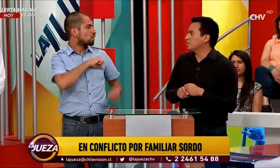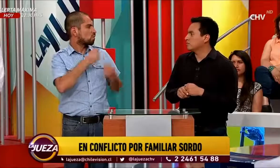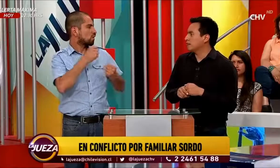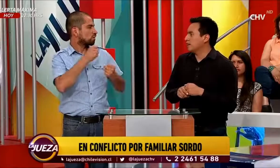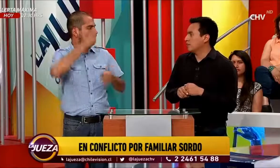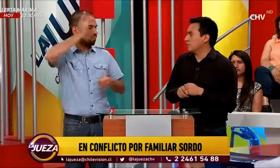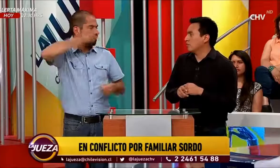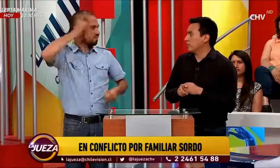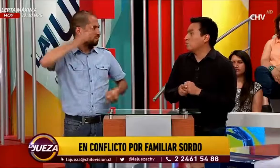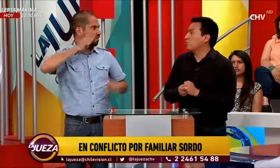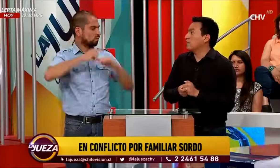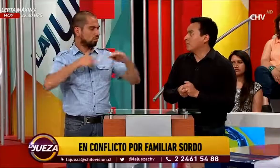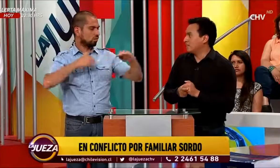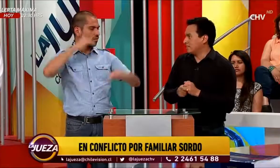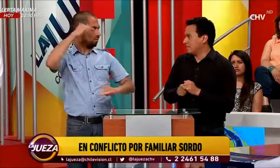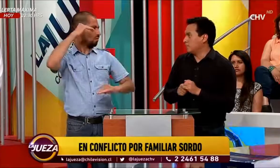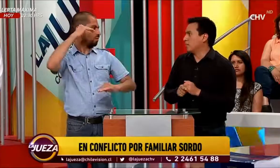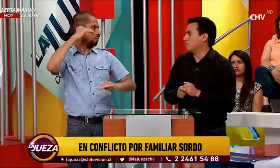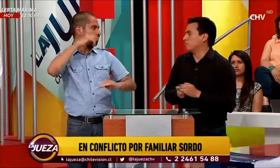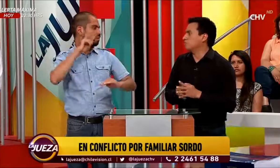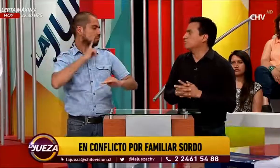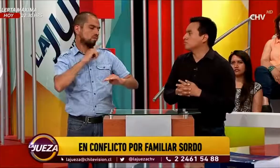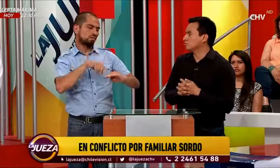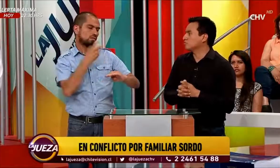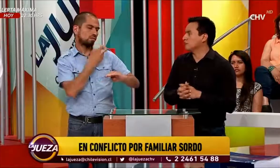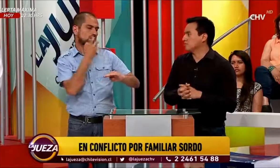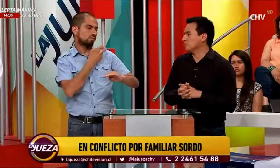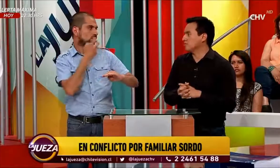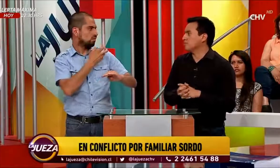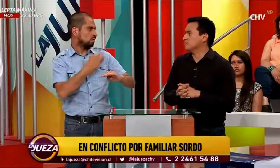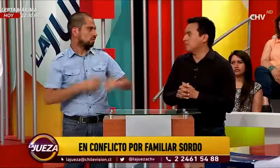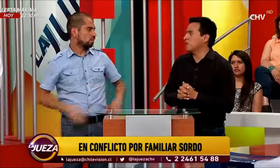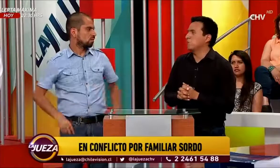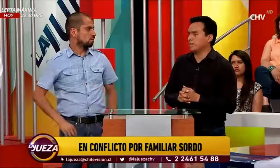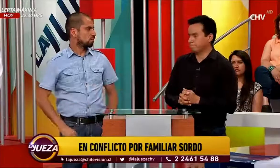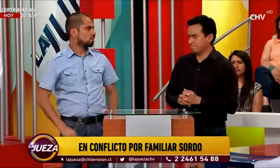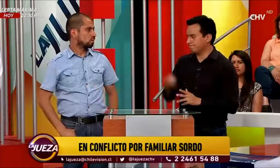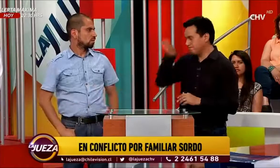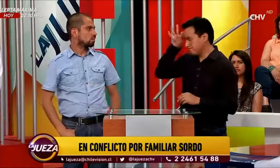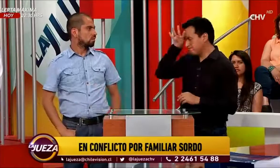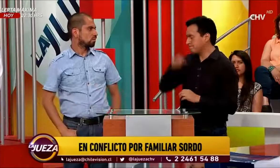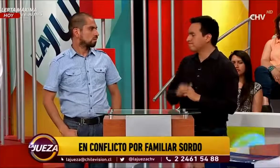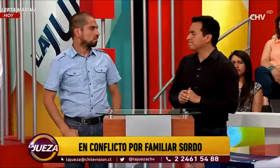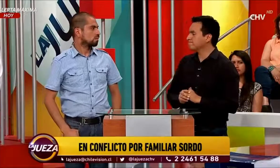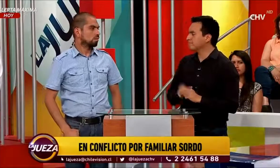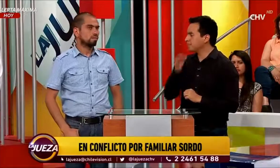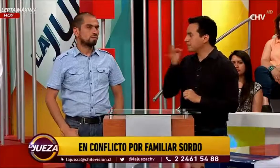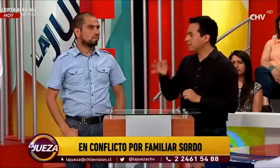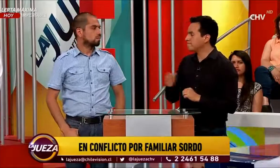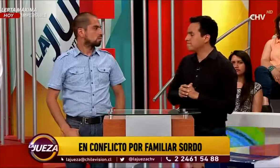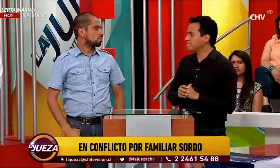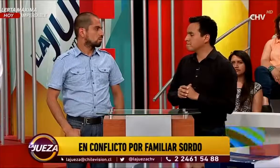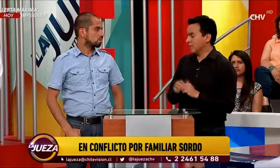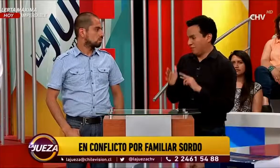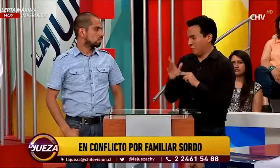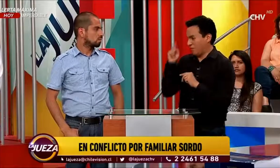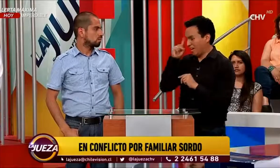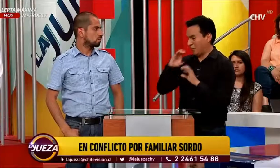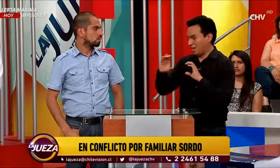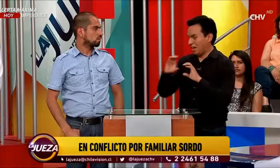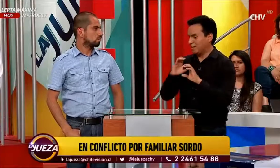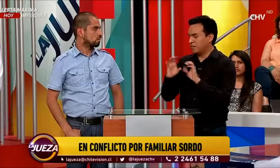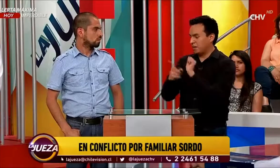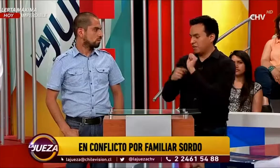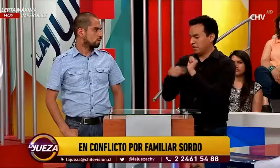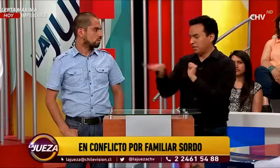Entonces, el español era muy dominante en ese tiempo para la educación de los sordos, que solamente imponían la lengua oral. ¿Puede que esta dificultad para comunicarse con